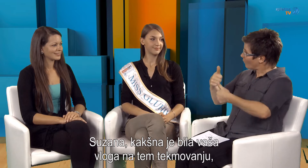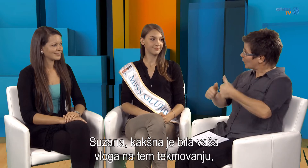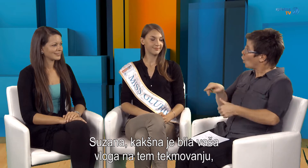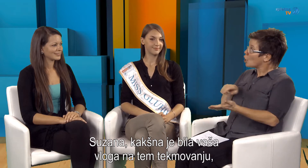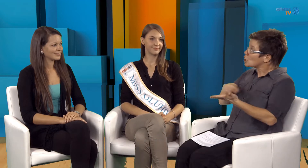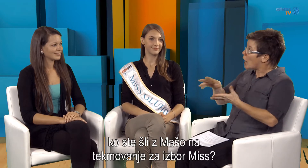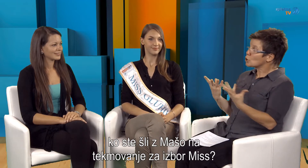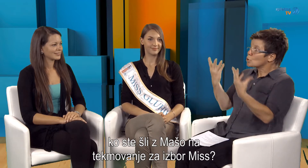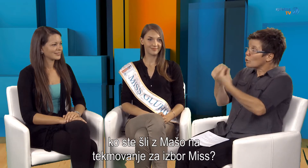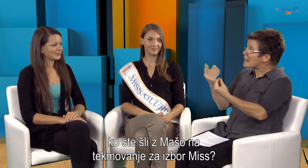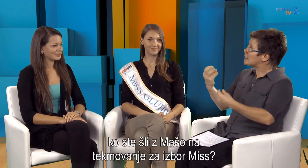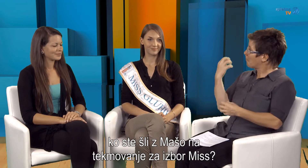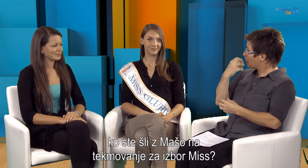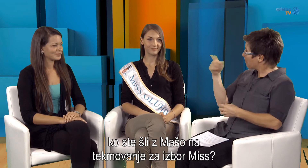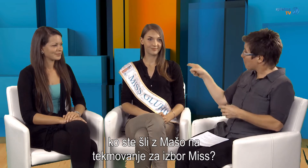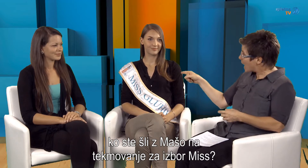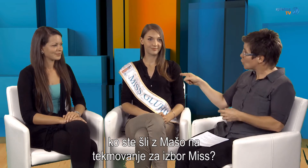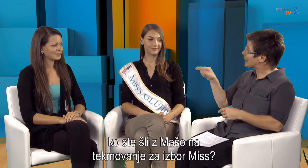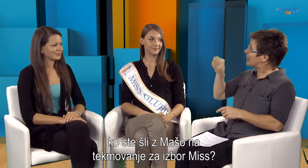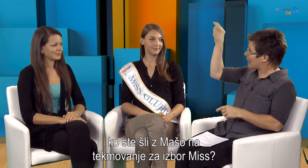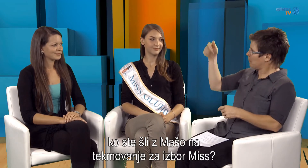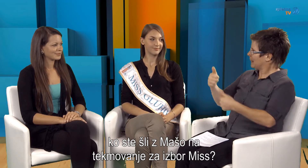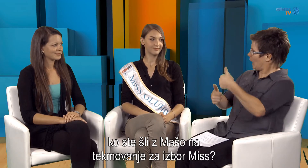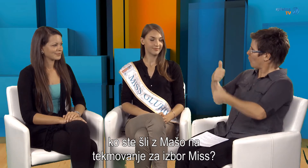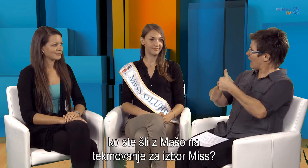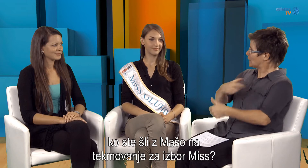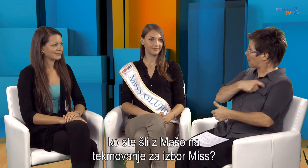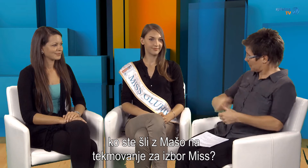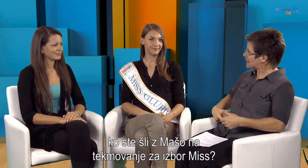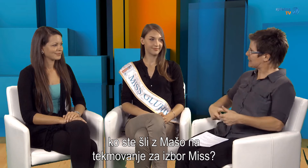da, ko si sla, super, baša da tam, tako baba da je, bis.